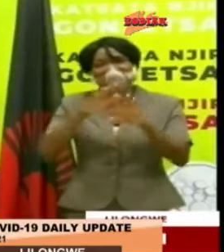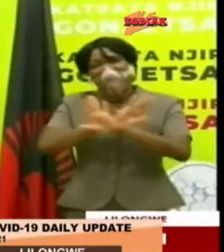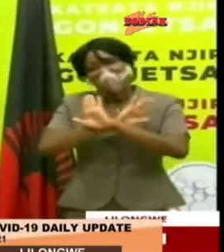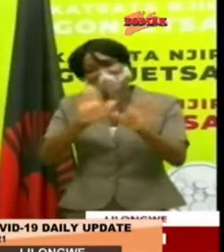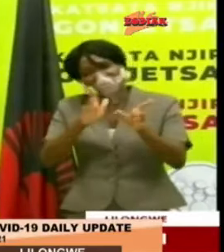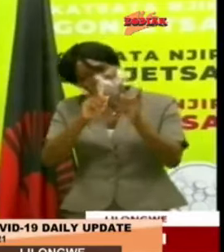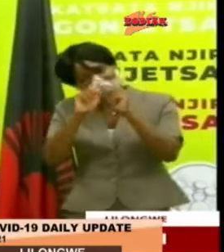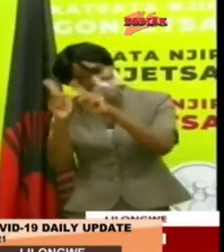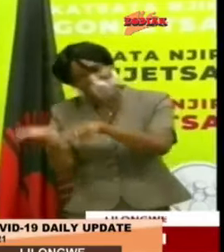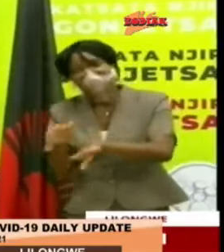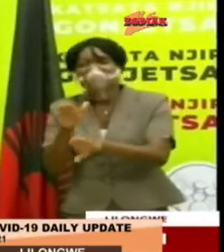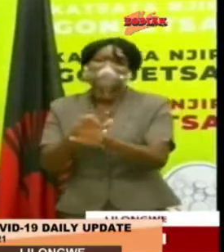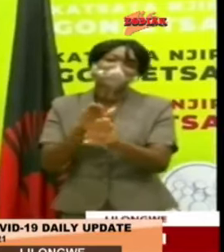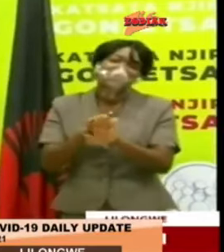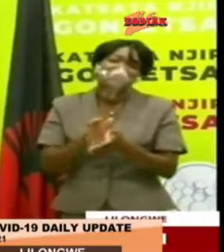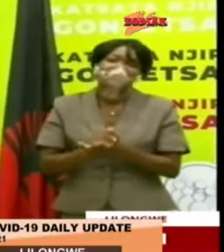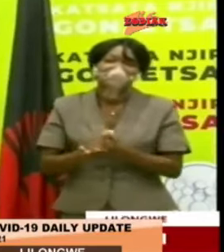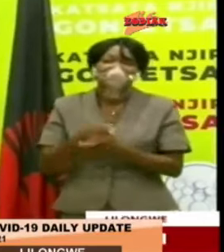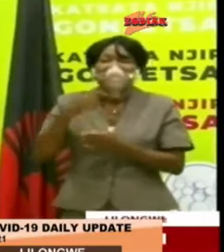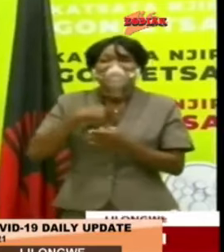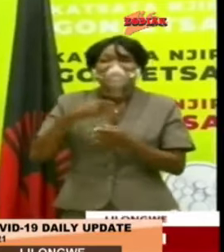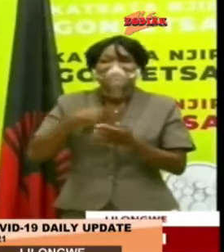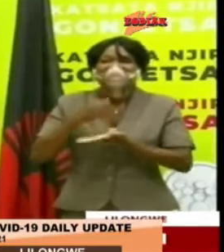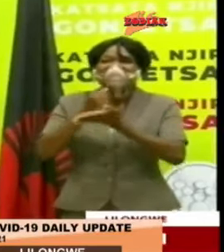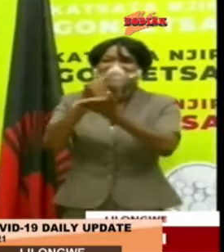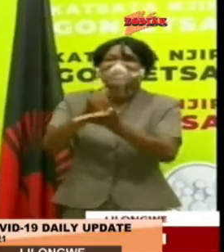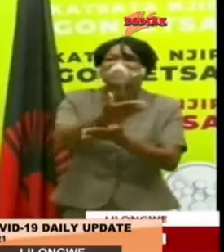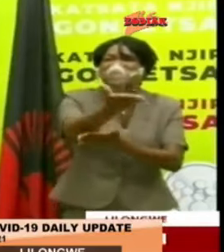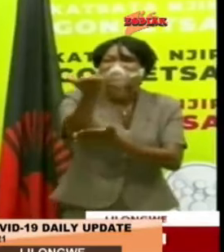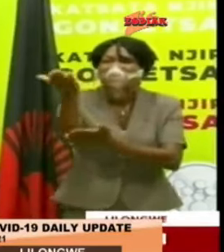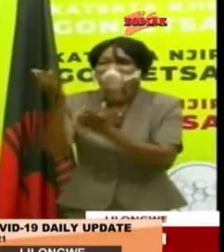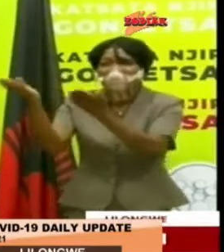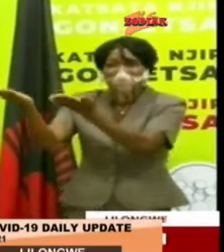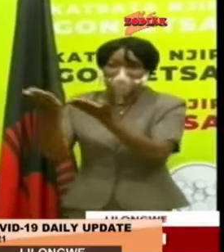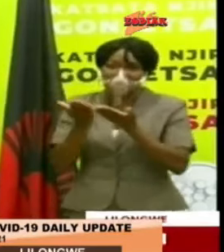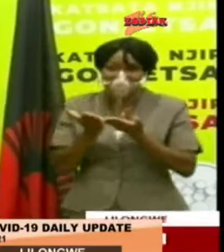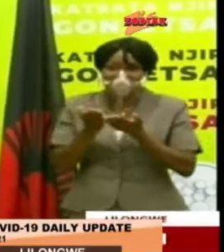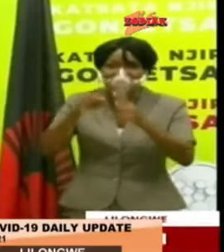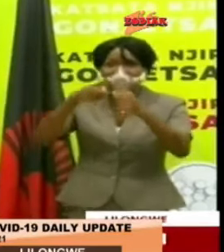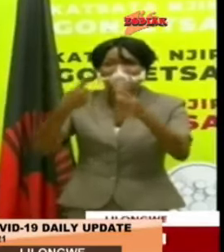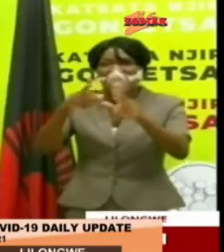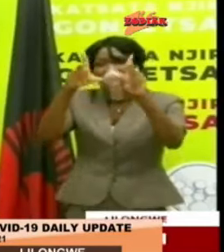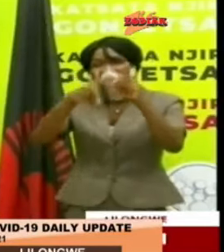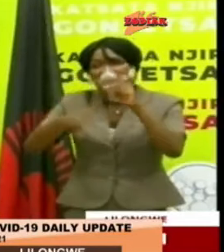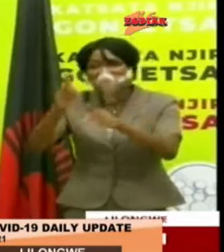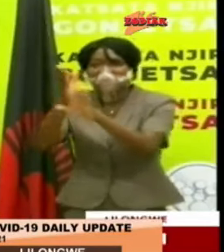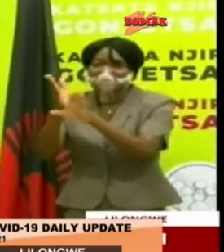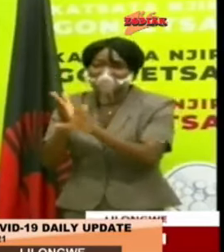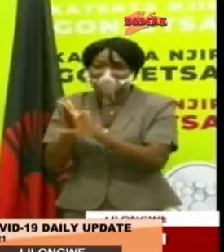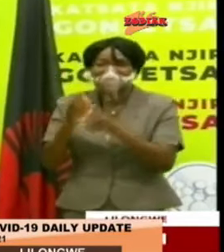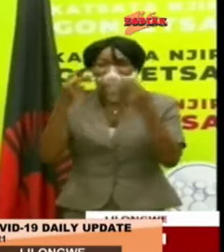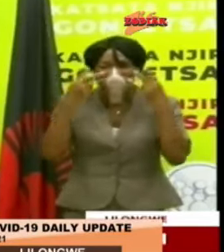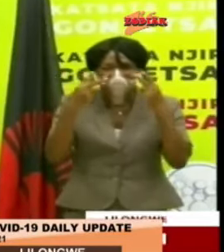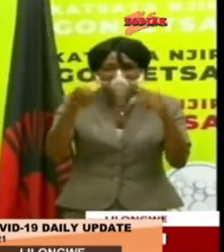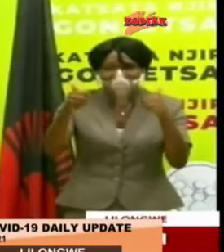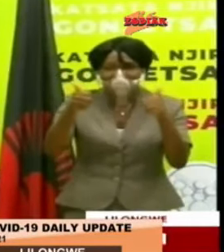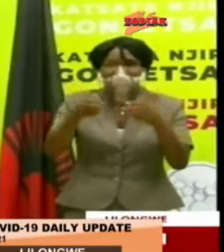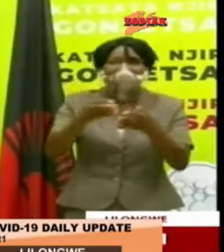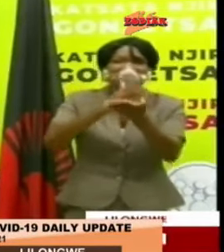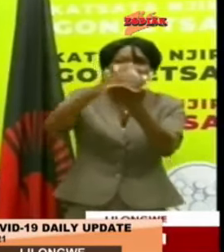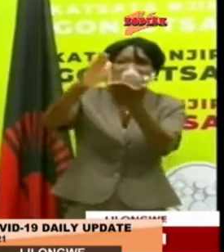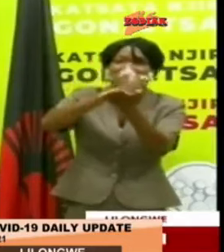katundu yesu amene tikulandira ochoka ku anthu tionetsetsa kuti afikire district ina iliyonse m'malawi muno chifukwa